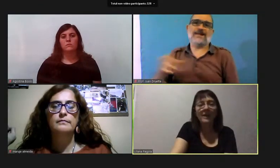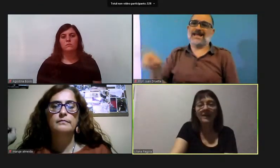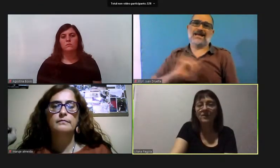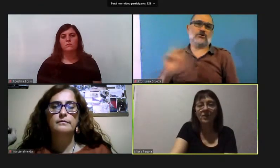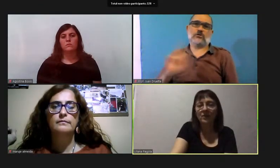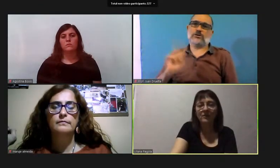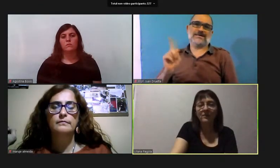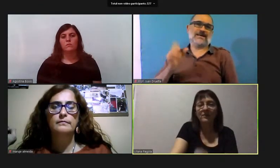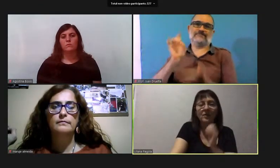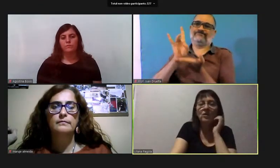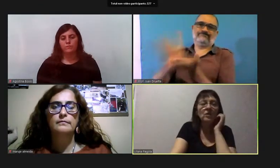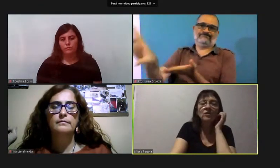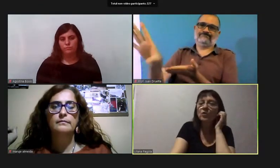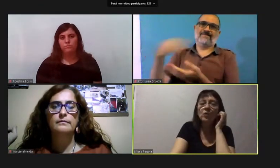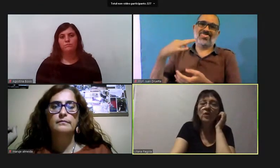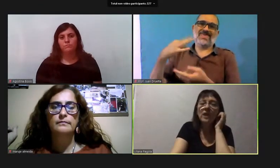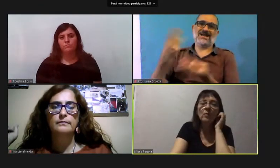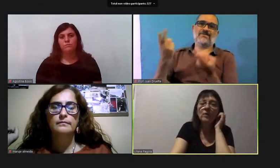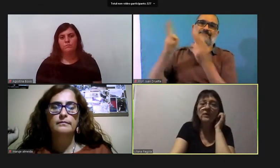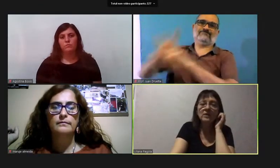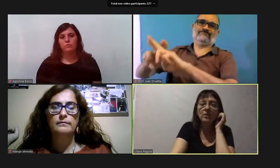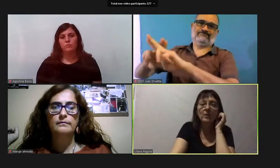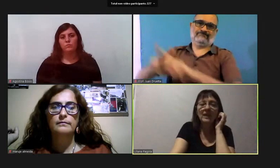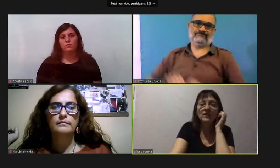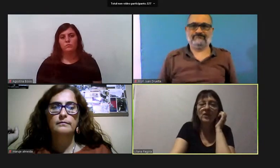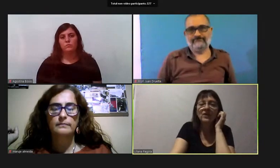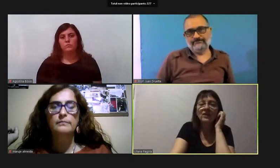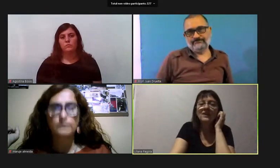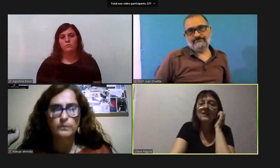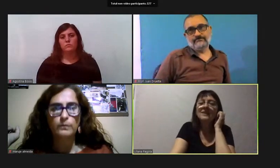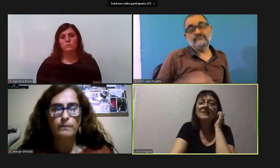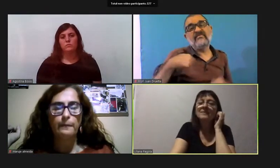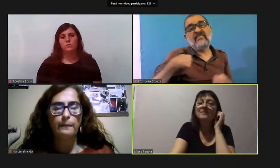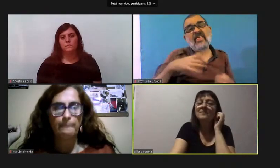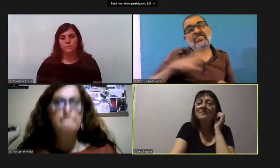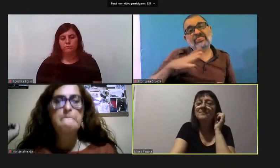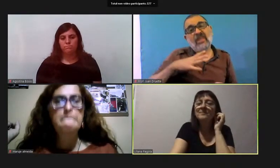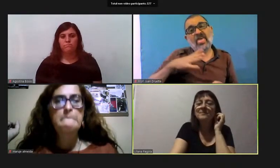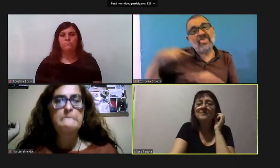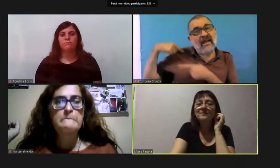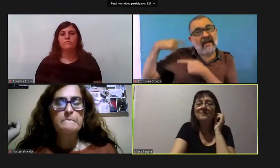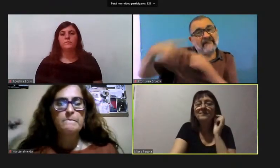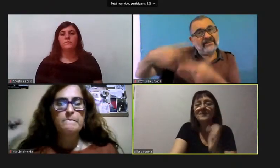una obligación, ¿no? Yo no estoy de acuerdo en que sea una obligación.